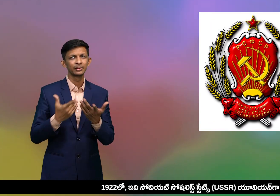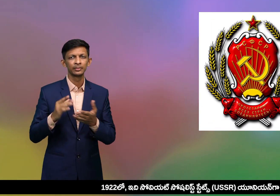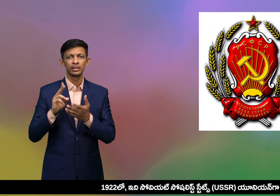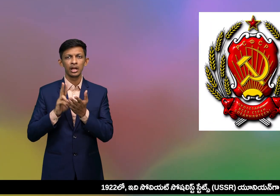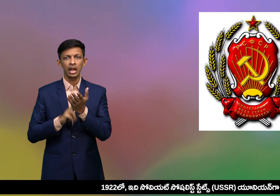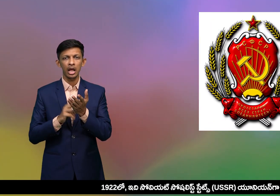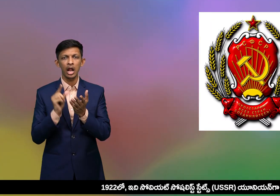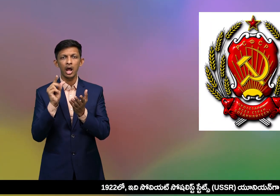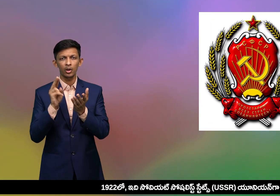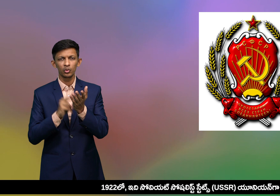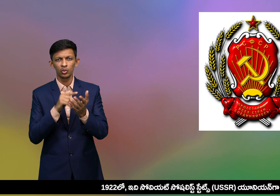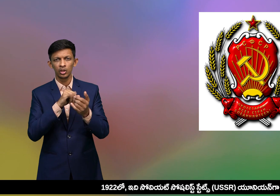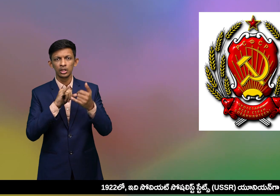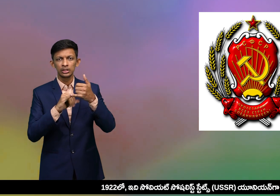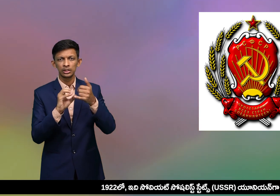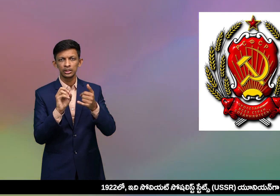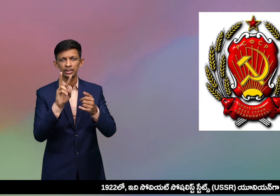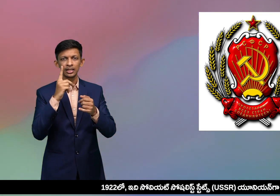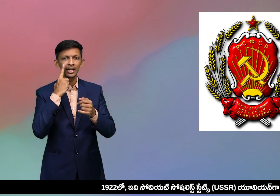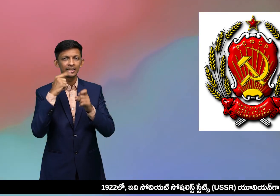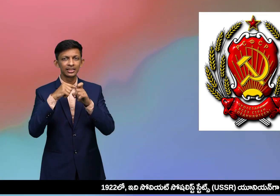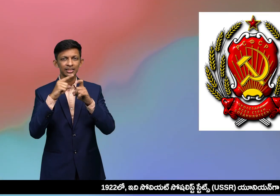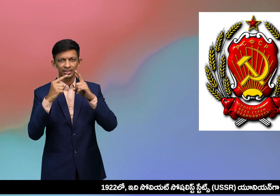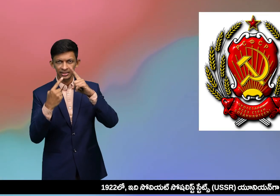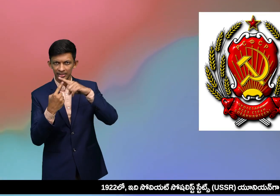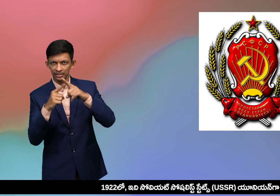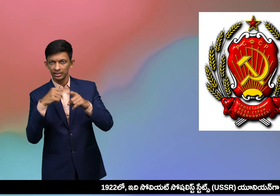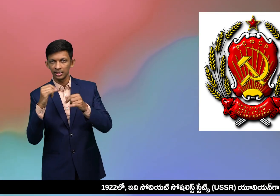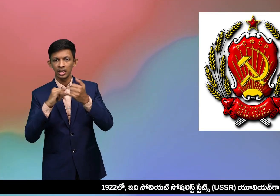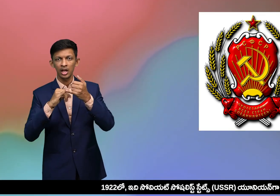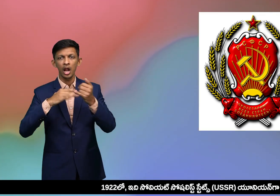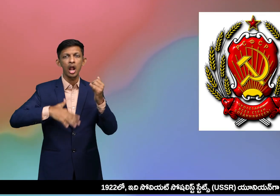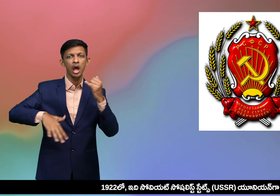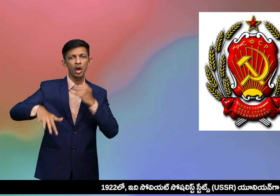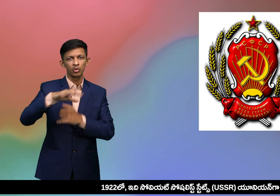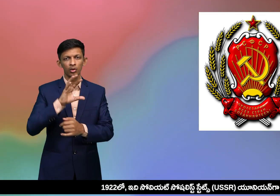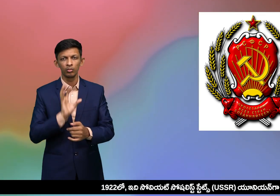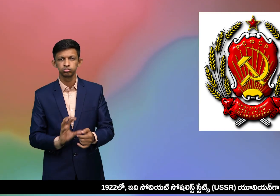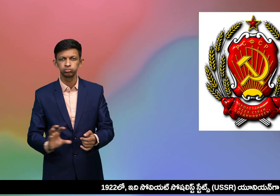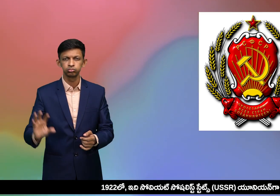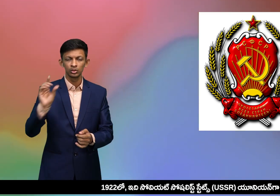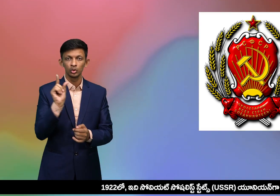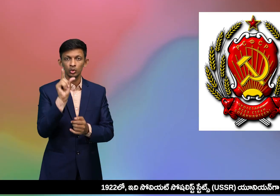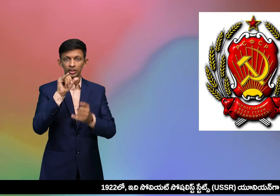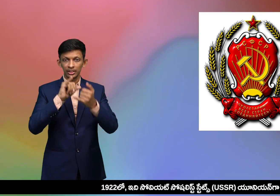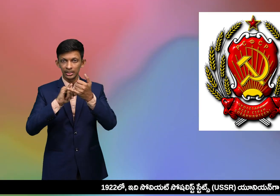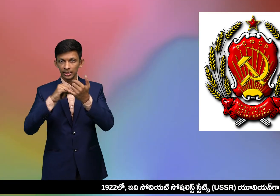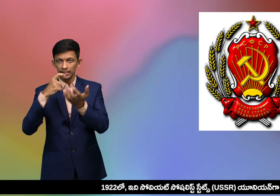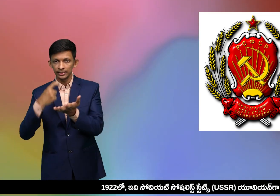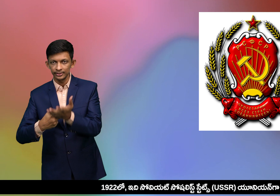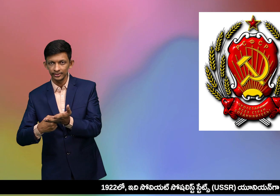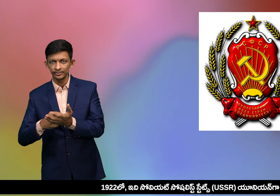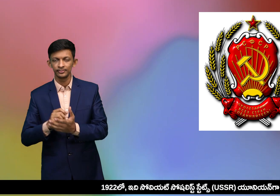1922లో ఇది సోవియట్ సోషలిస్ట్ స్టేట్స్ యుఎస్ఎస్ఆర్ యూనియన్గా మారింది.